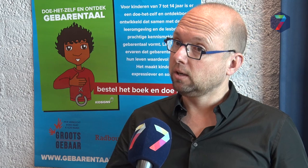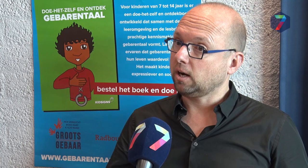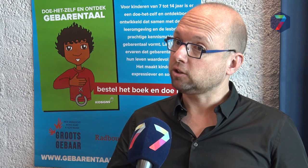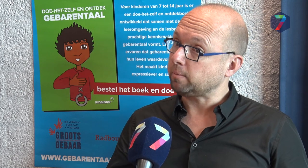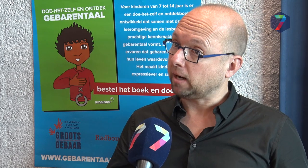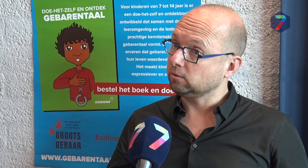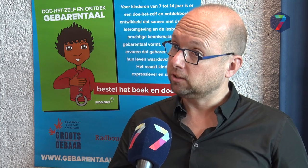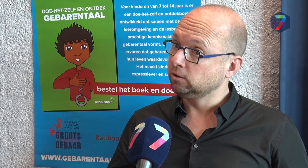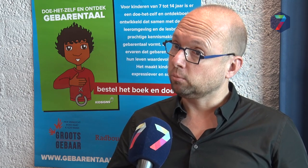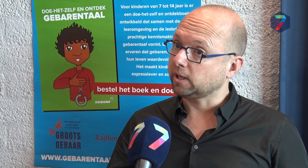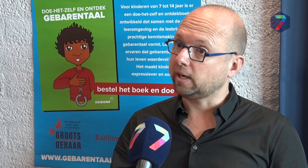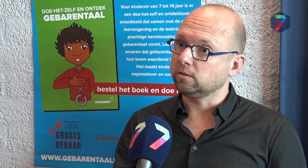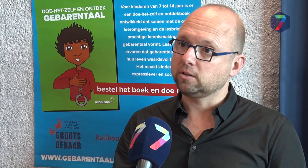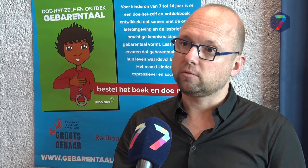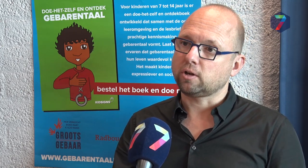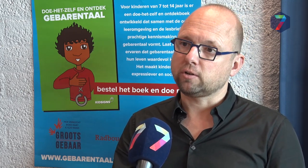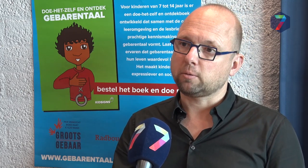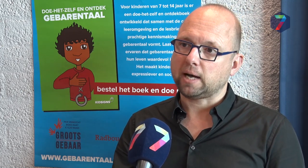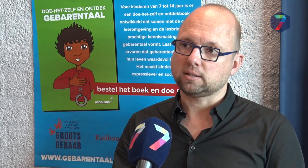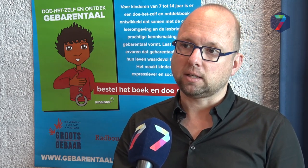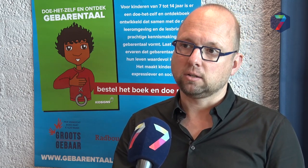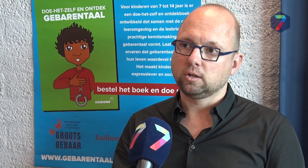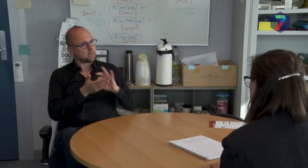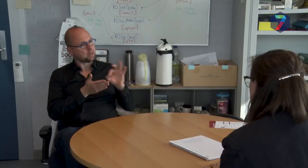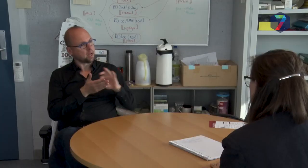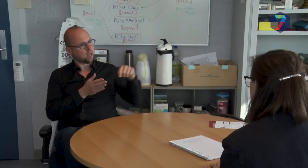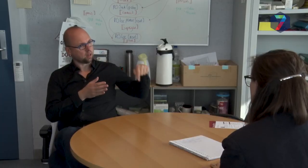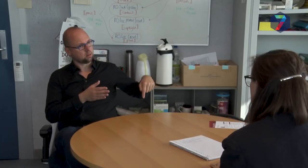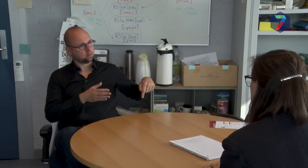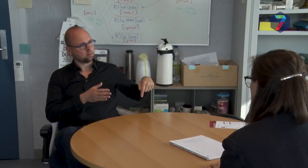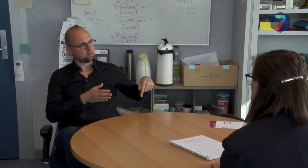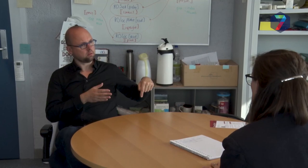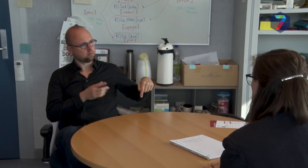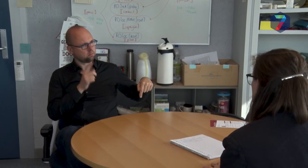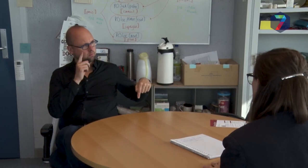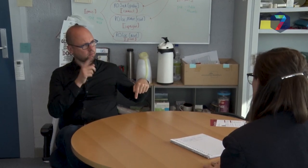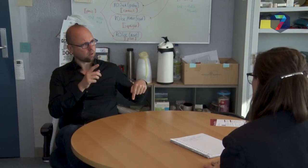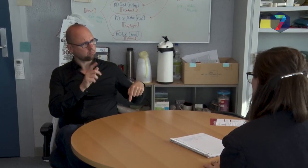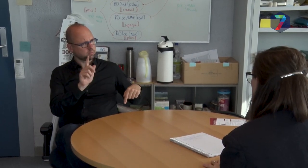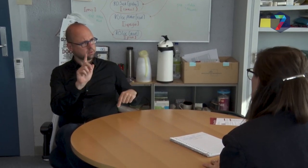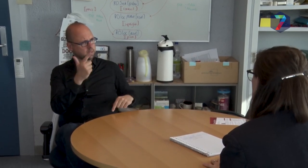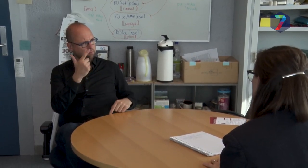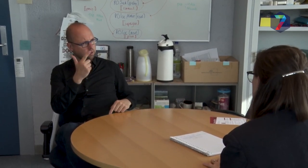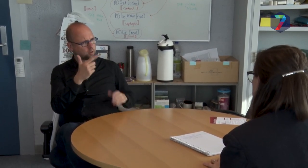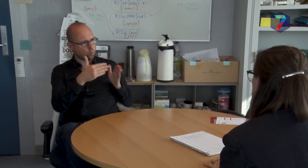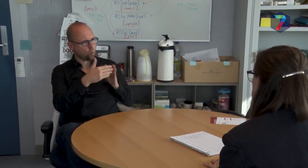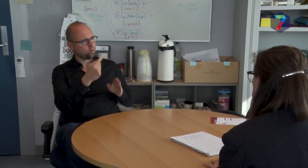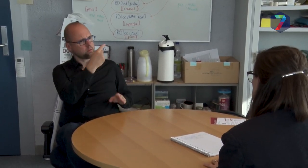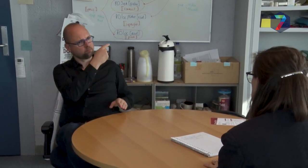Als ze het maar zien om zich heen, in het geval van gebarentaal. Dus als kinderen op scholen, kinderdagverblijven, nou gebarentaal